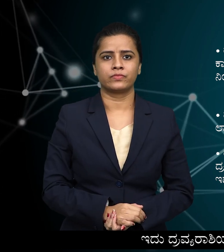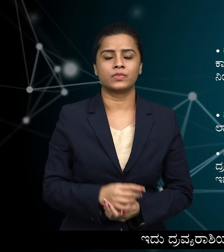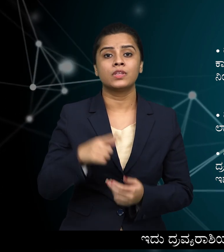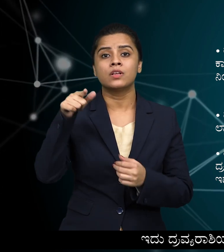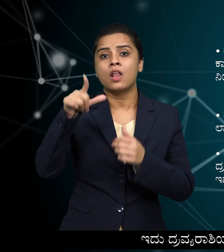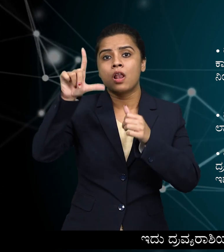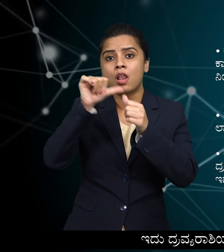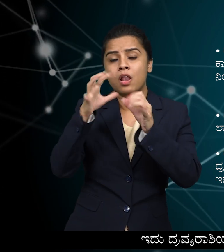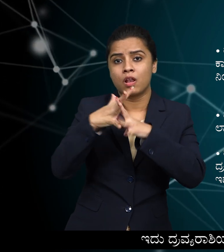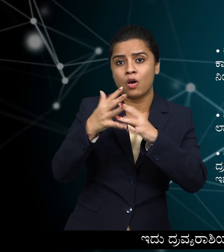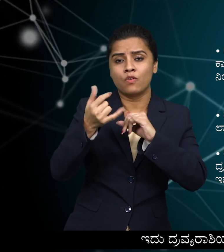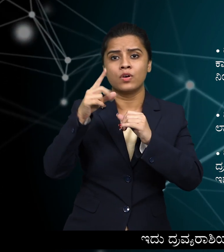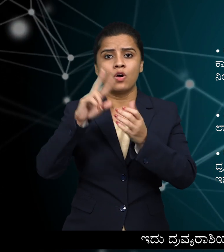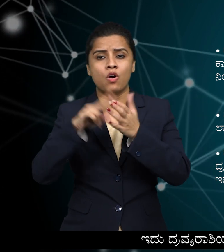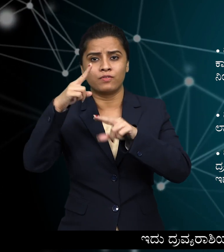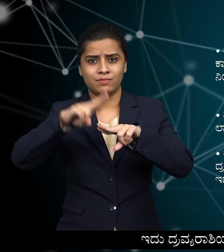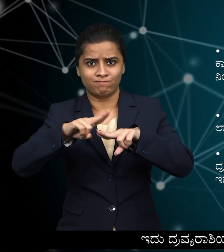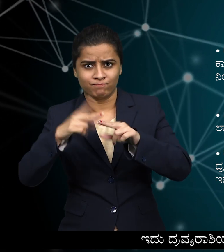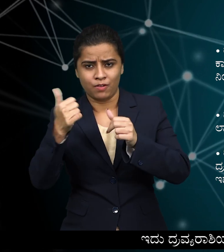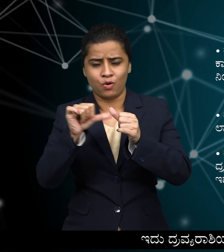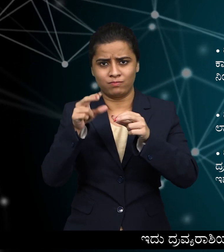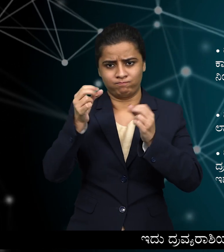ಇದು ದ್ರವ್ಯರಾಶಿಯ ಸಂರಕ್ಷಣೆಯ ನಿಯಮವಾಗಿದೆ.